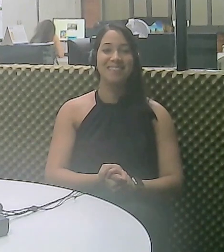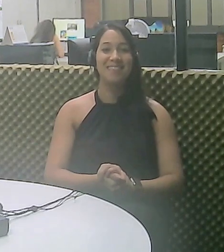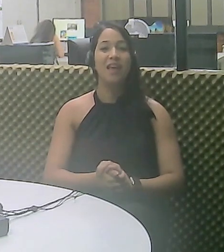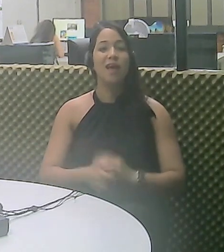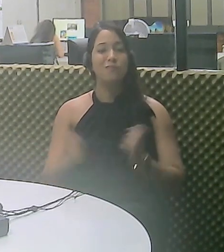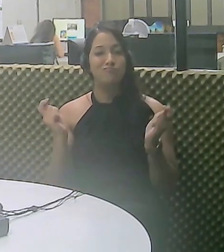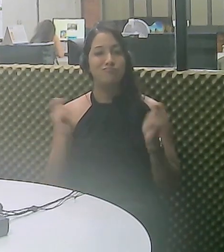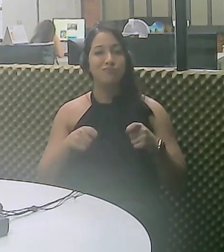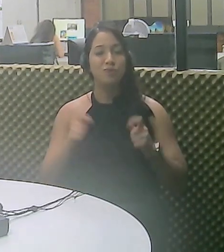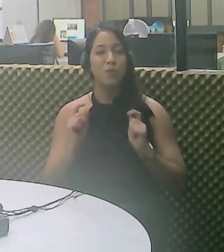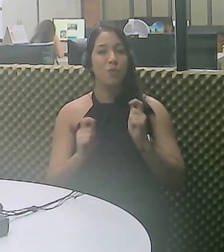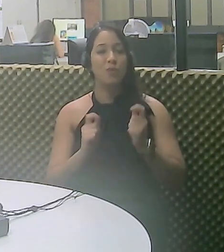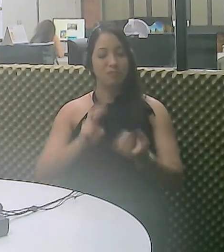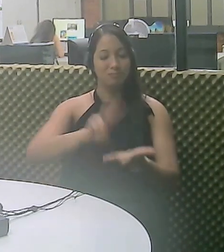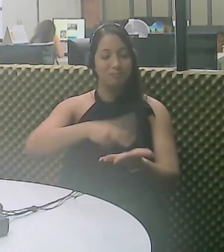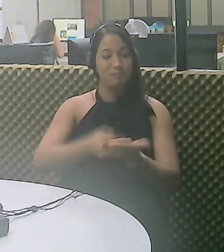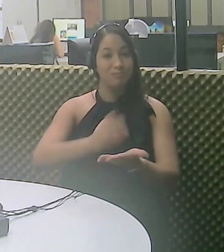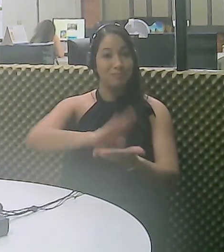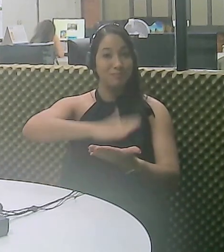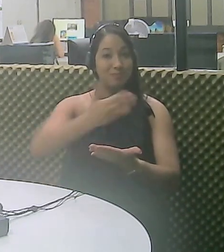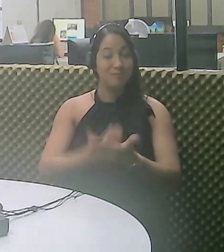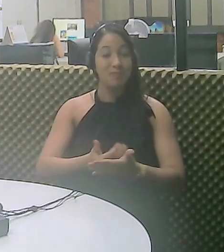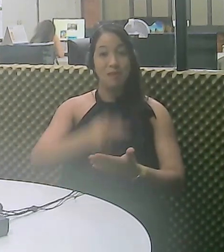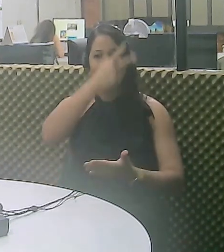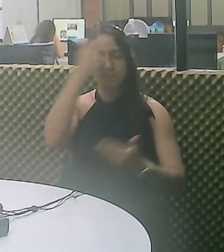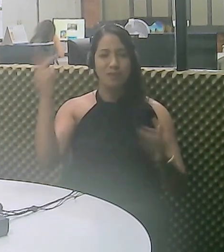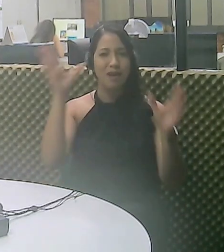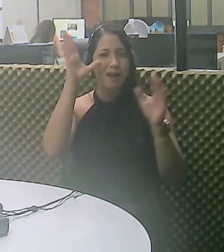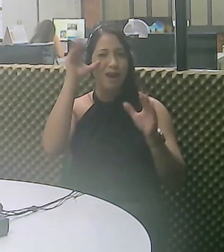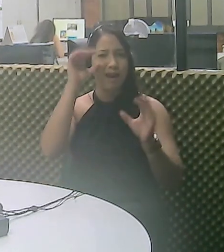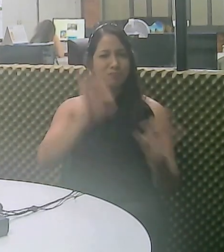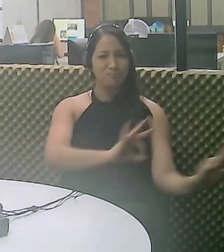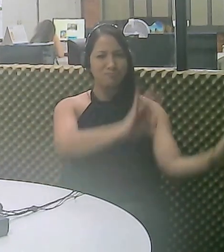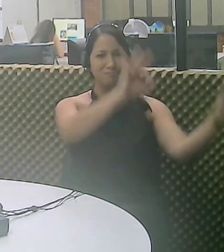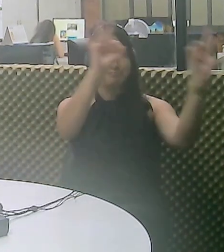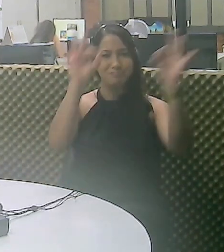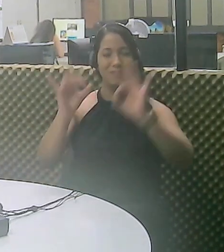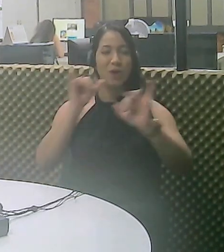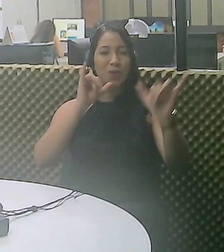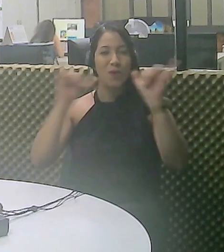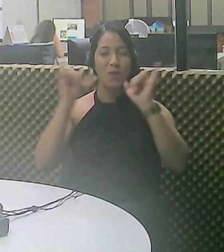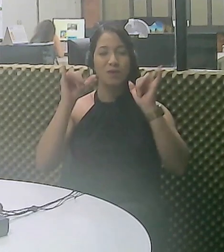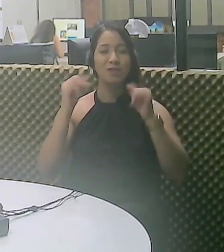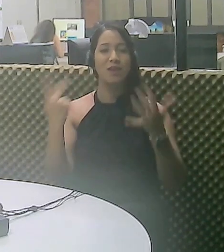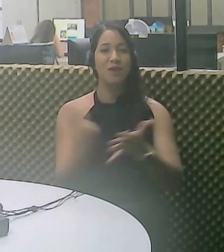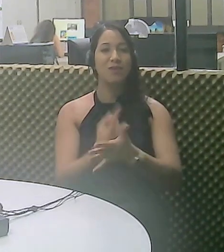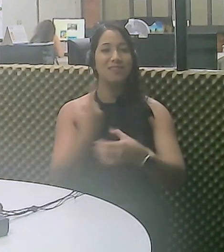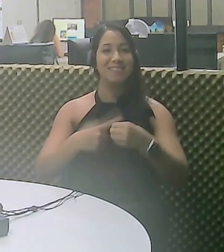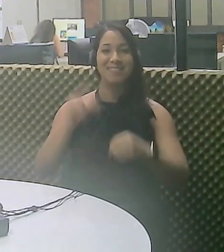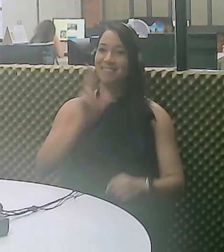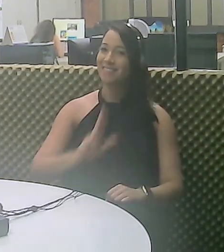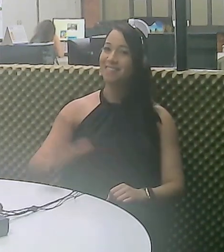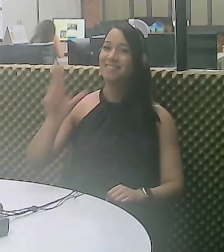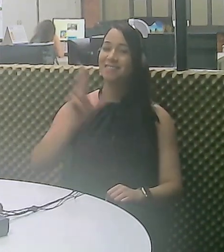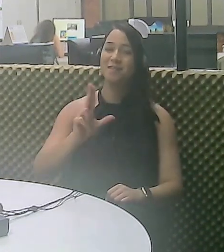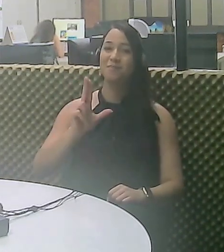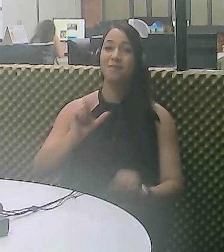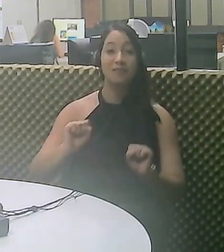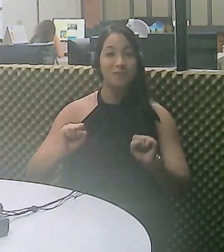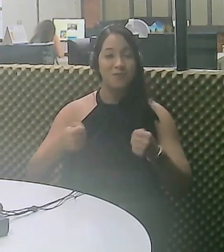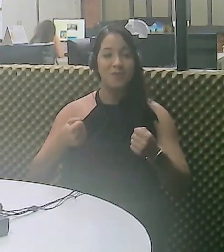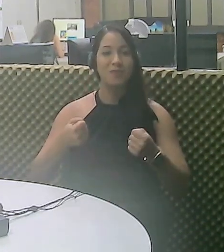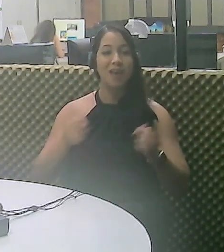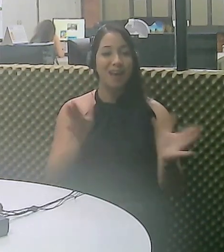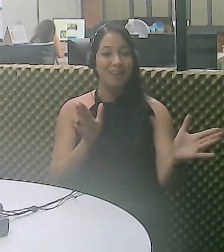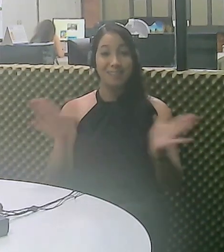que possibilita, por meio de sua tradução, que mais pessoas possam ter acesso às notícias sobre o que de fato acontece em Uberlândia. Reforçamos